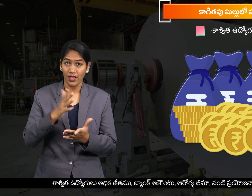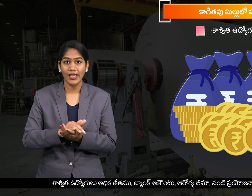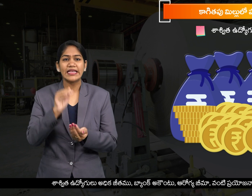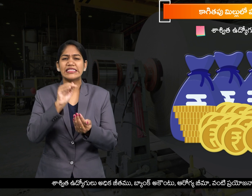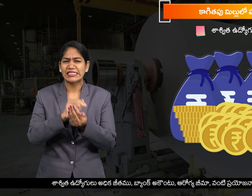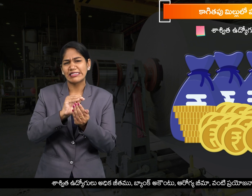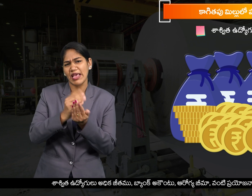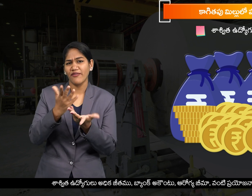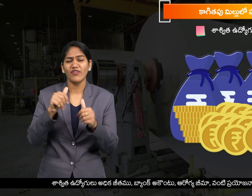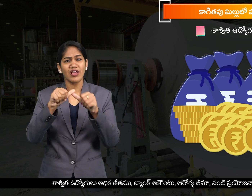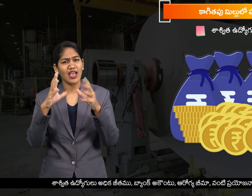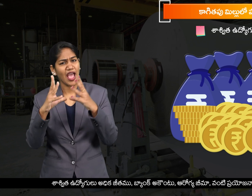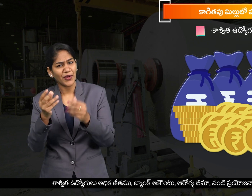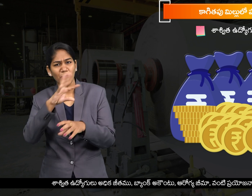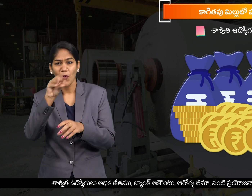బ్యాంక్ అకౌంట్,